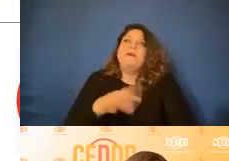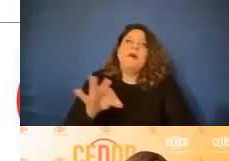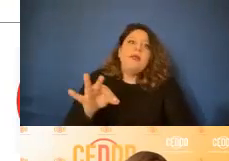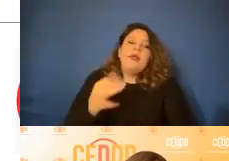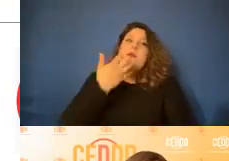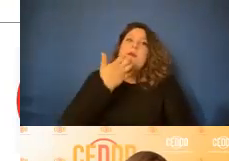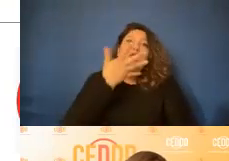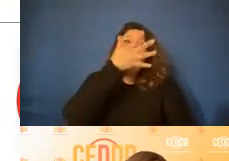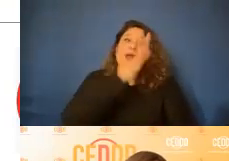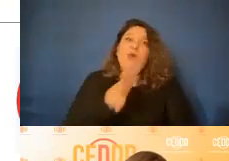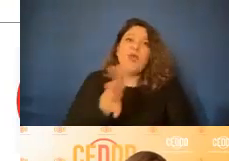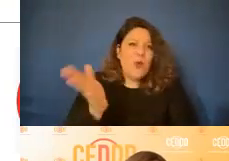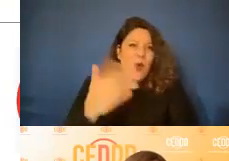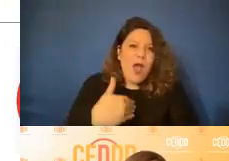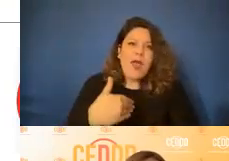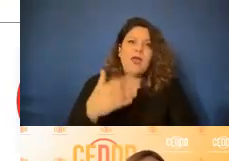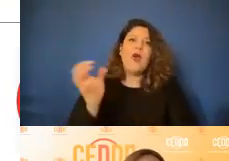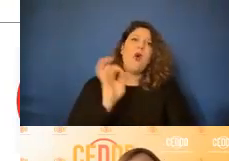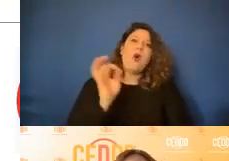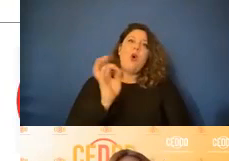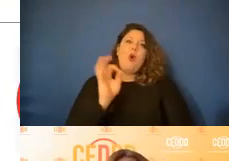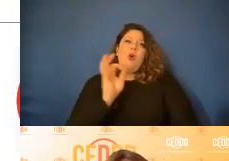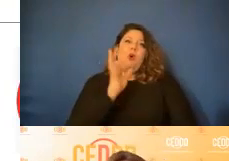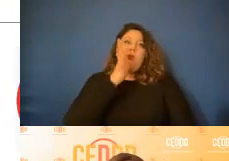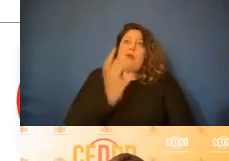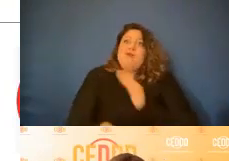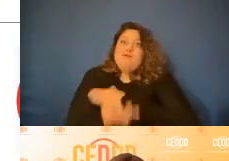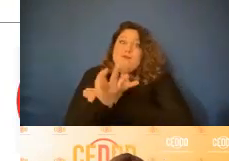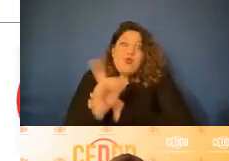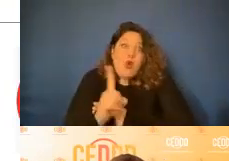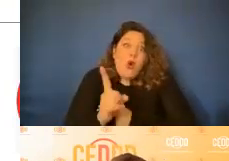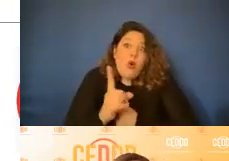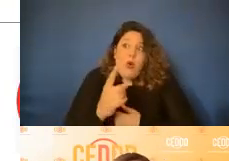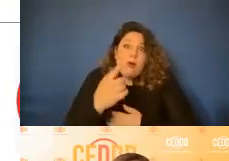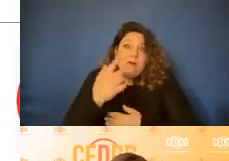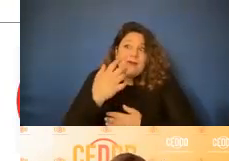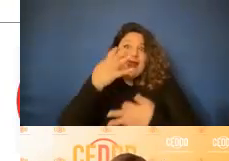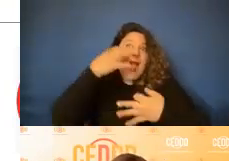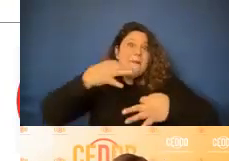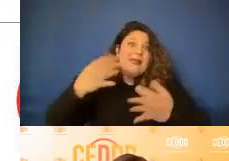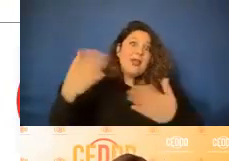denuncia, porque no aflora, porque no aflora o que realmente no existe, que estaría.